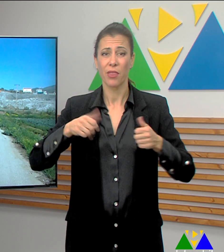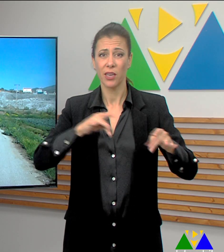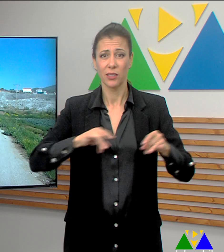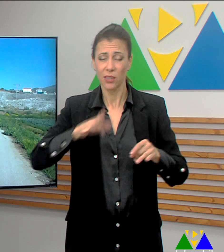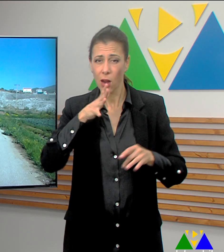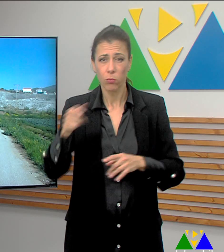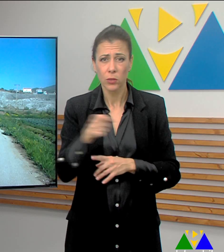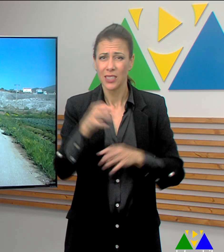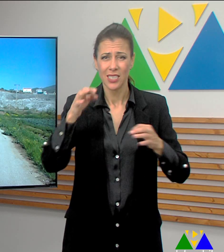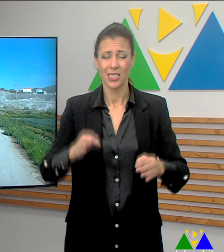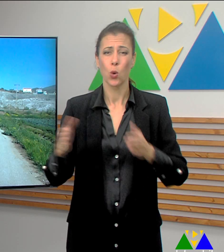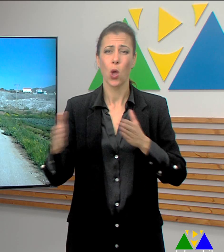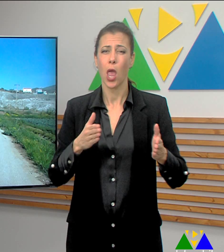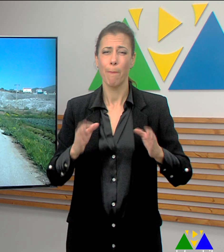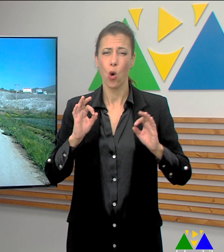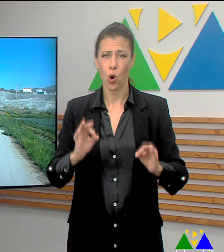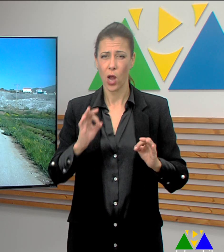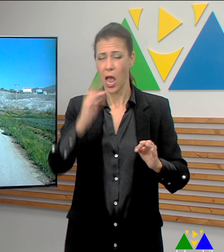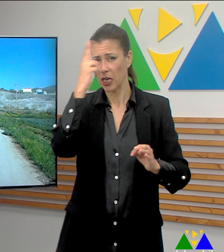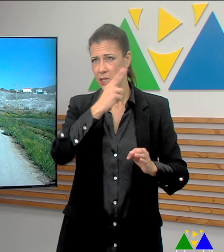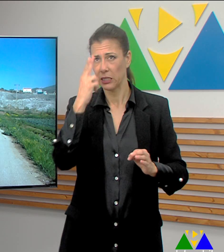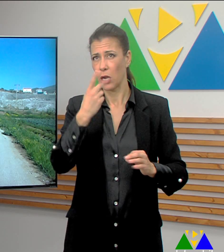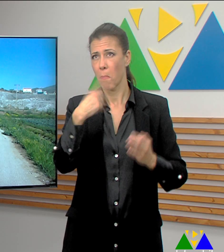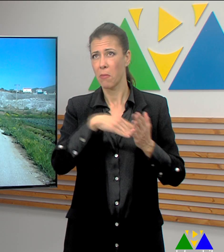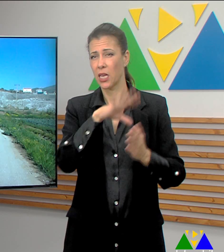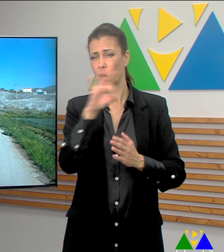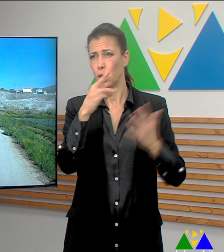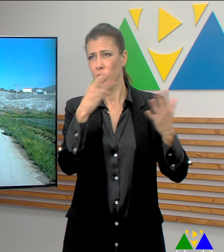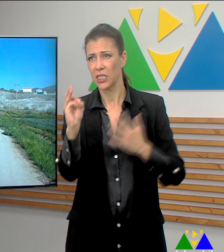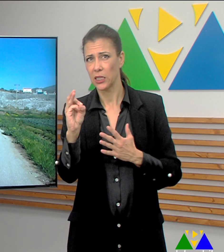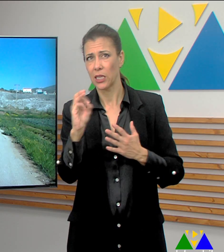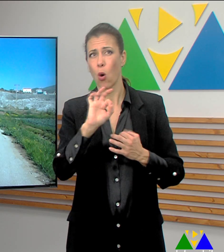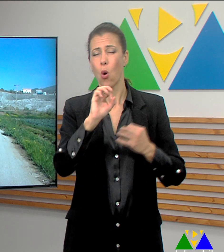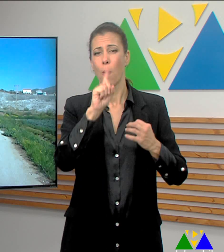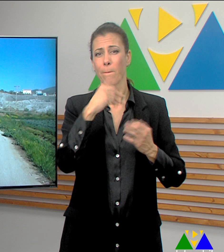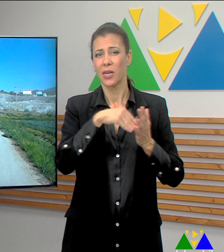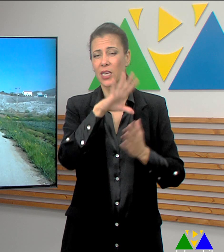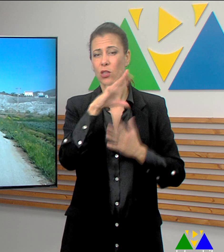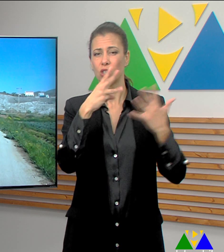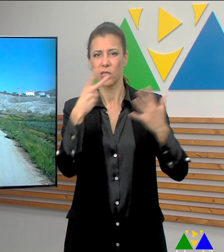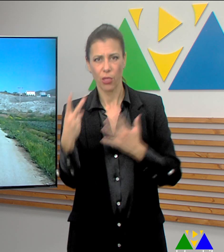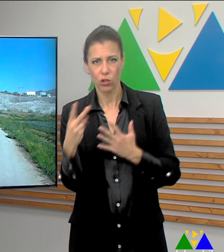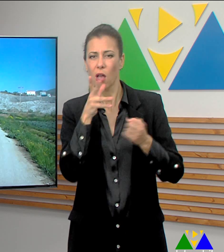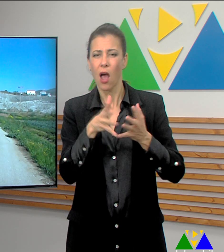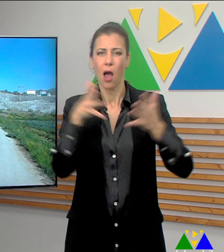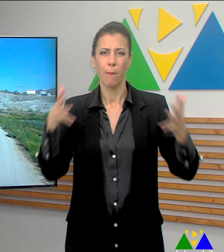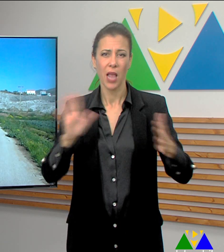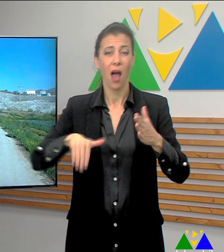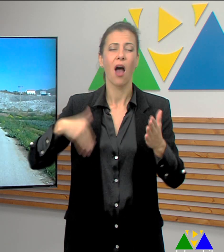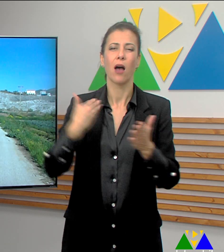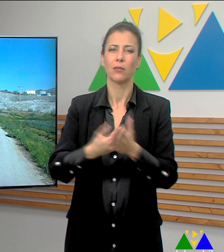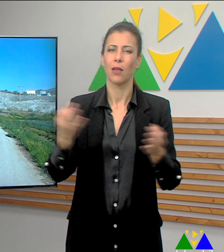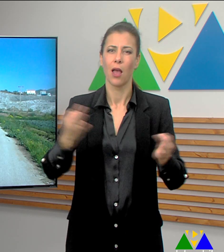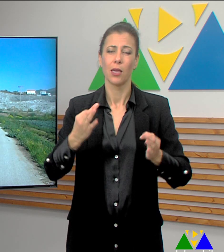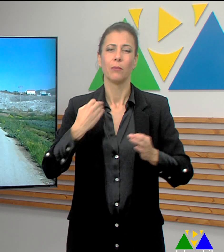cristiana, cuando a partir de 1580 aproximadamente, 1582, se amplía la acequia hasta Torreleva, con lo cual